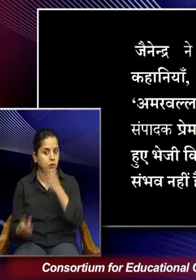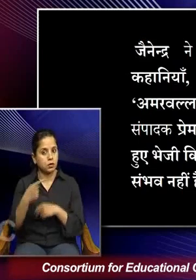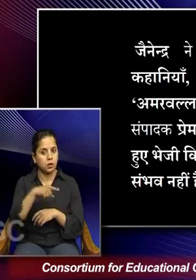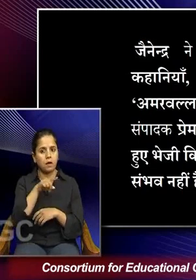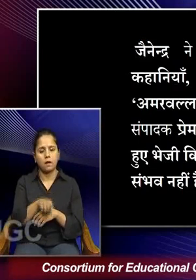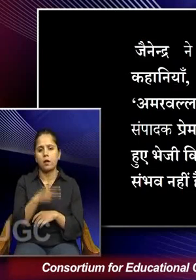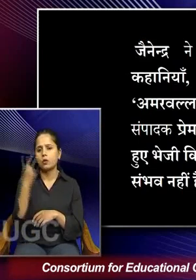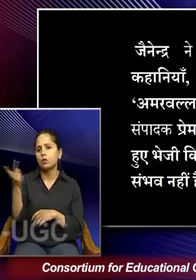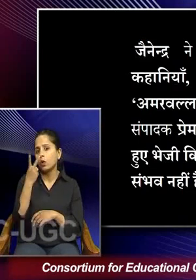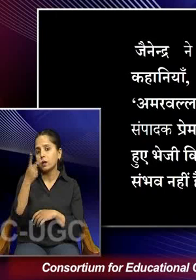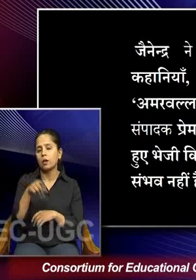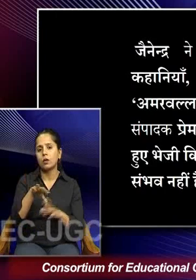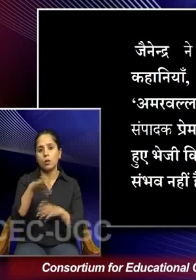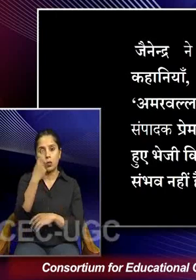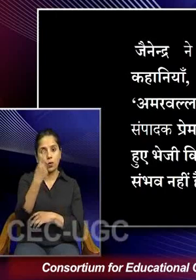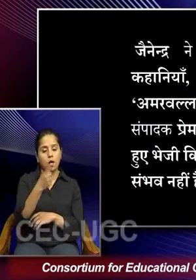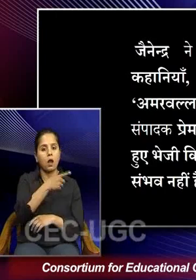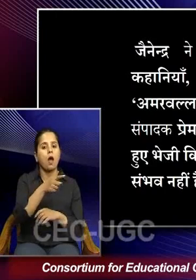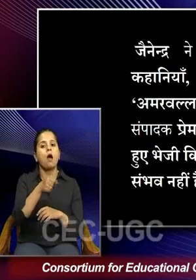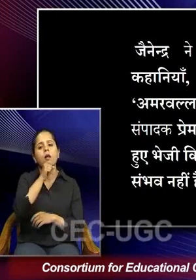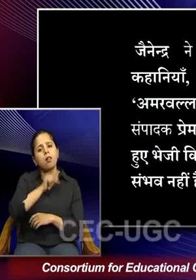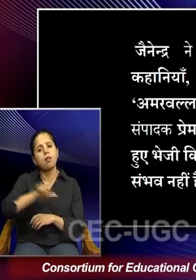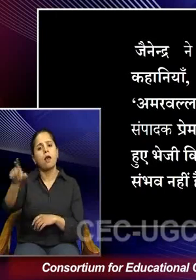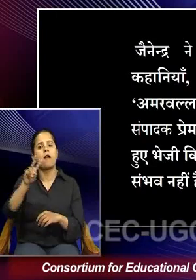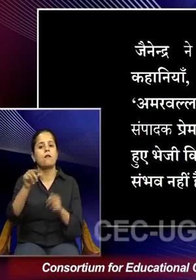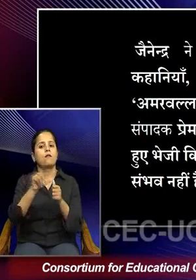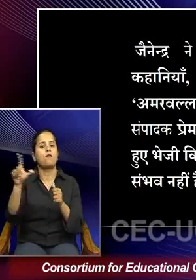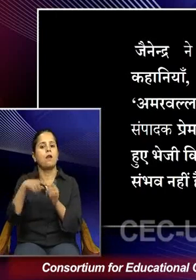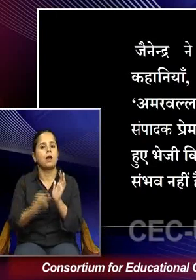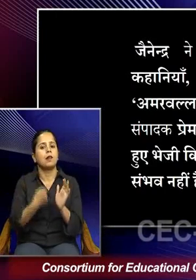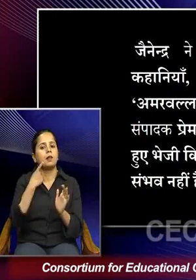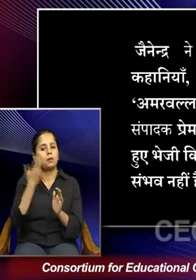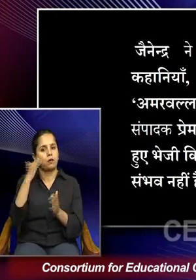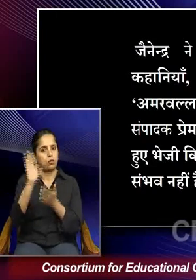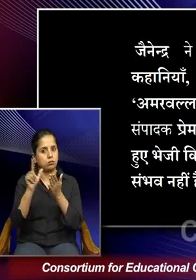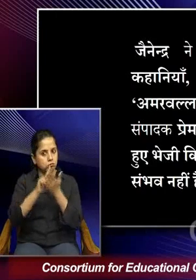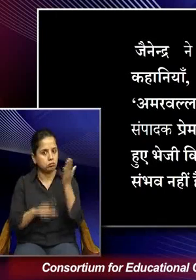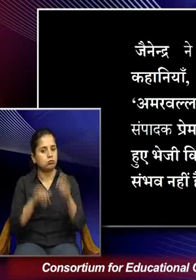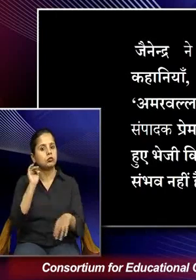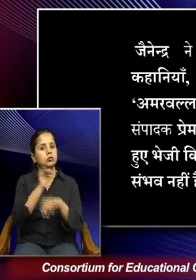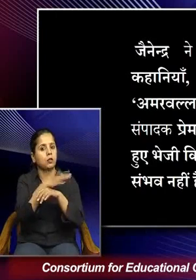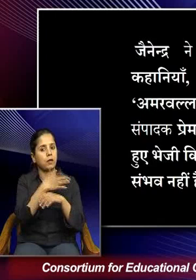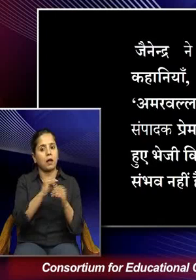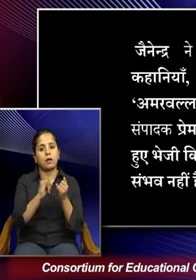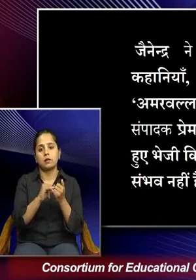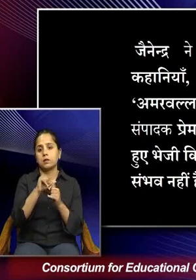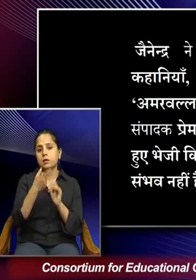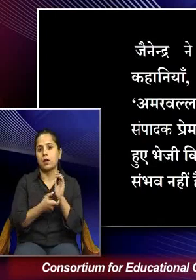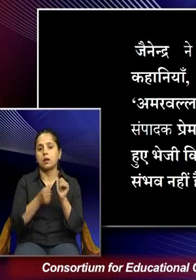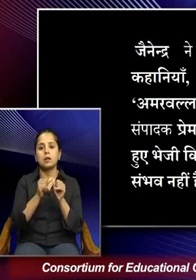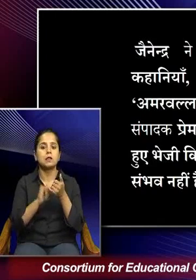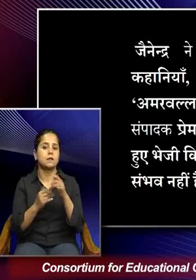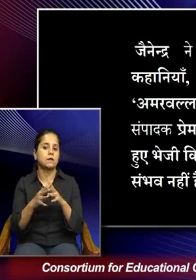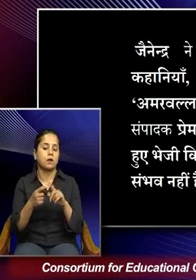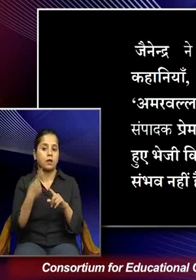जिम से एक अमर वल्लरी नाम से भेजी गई थी सरस्वती के संपादक